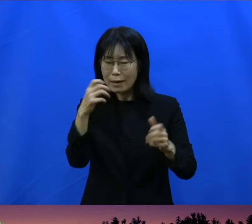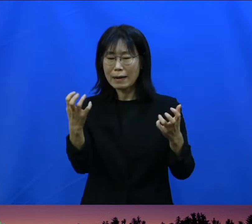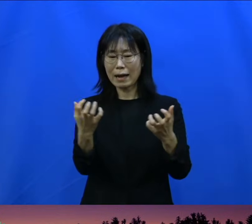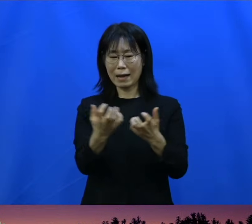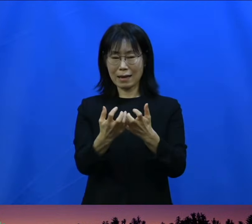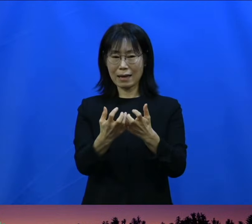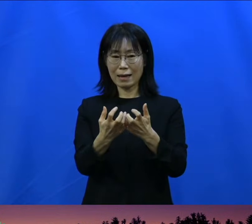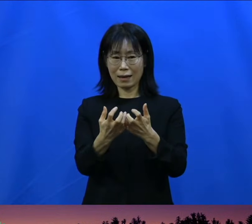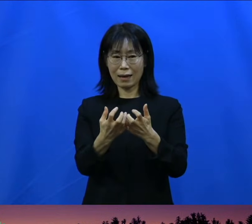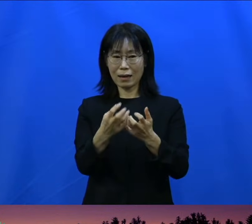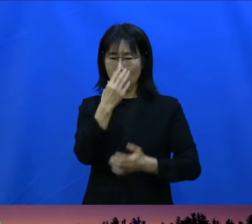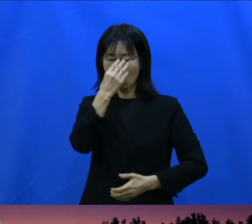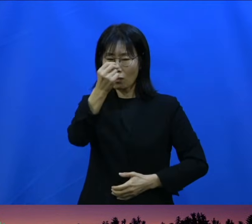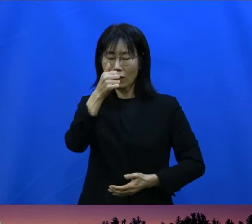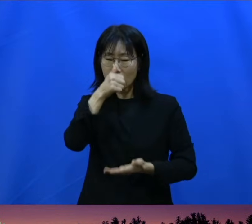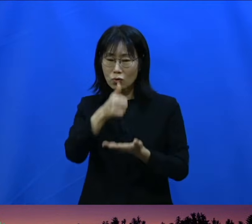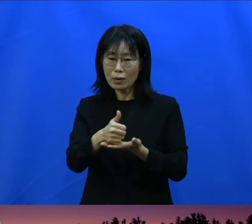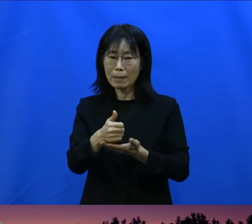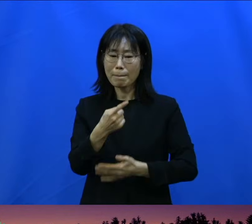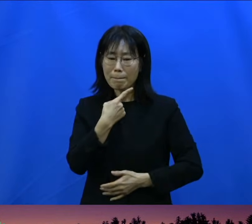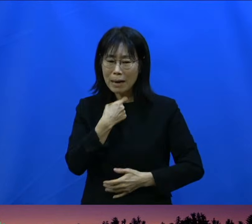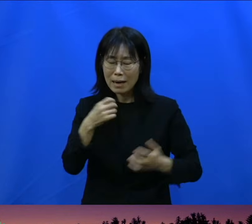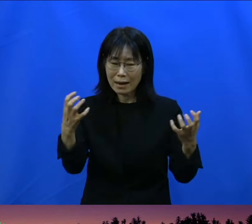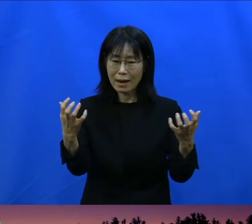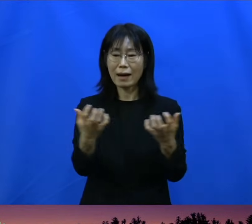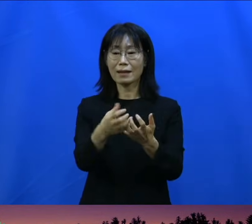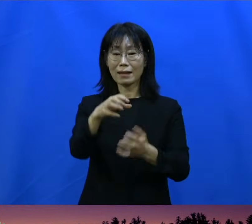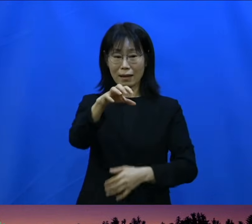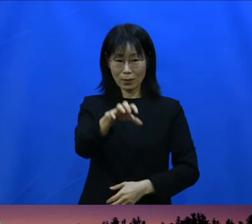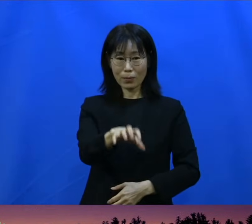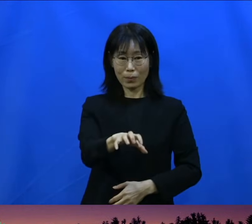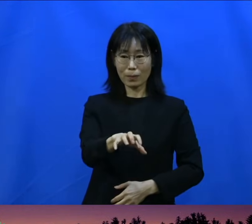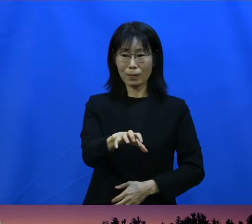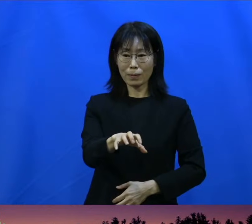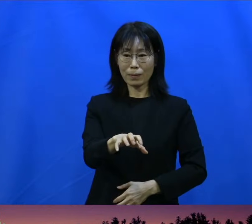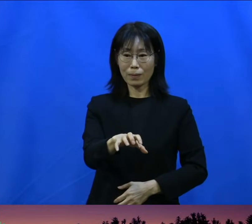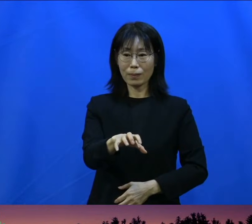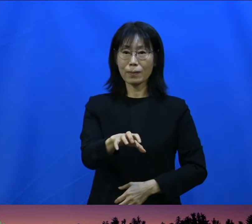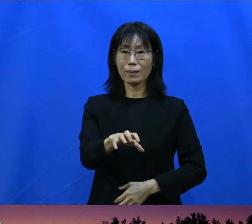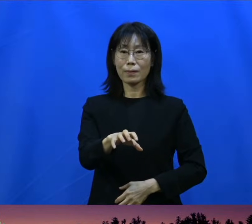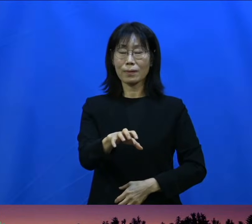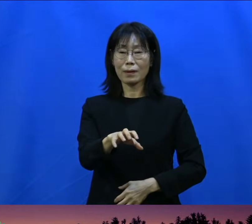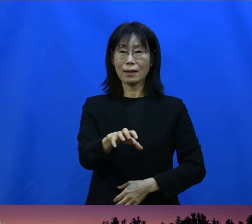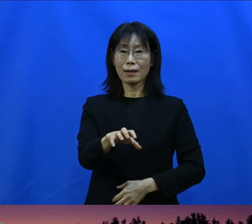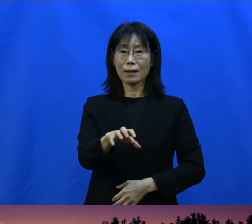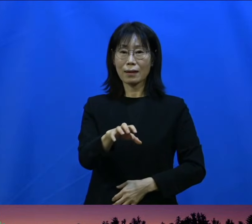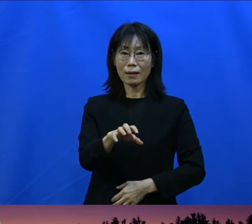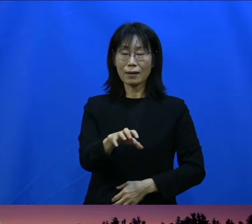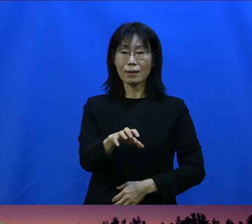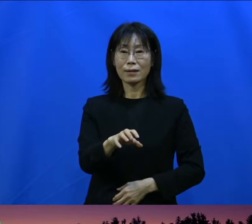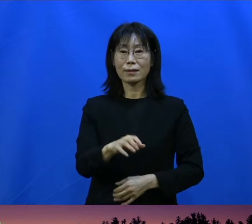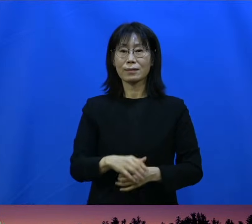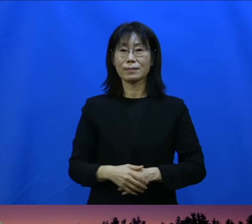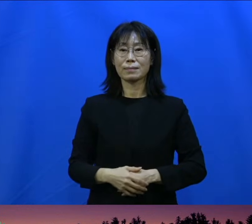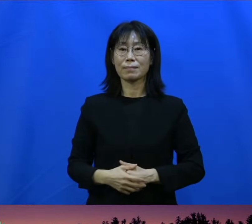인간의 교만이 이렇게 무서운 거예요. 교만하니까 아무것도 안 보이는 거예요. 그분의 영광이 보이지가 않아요.